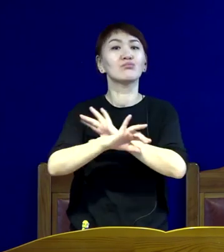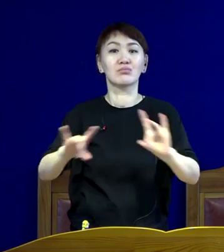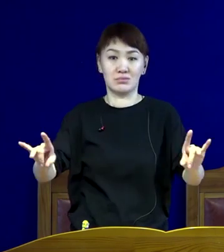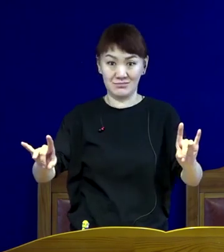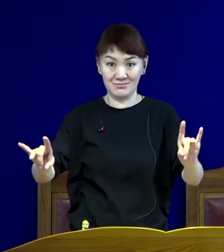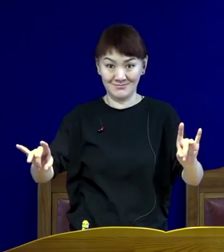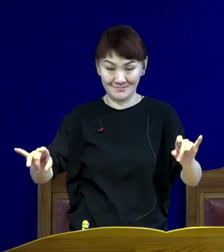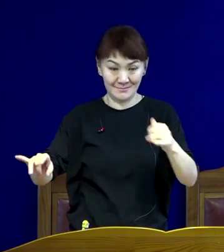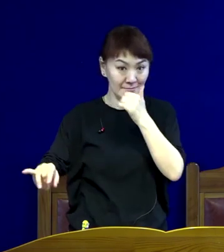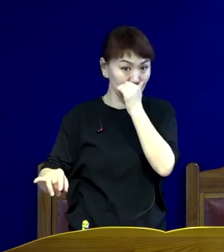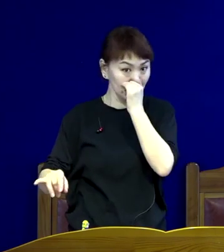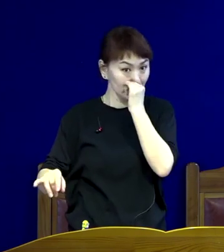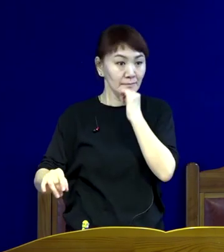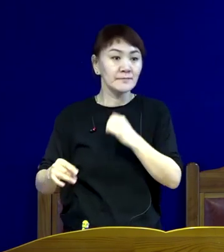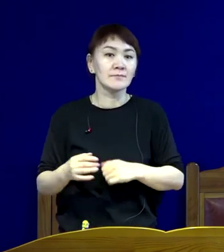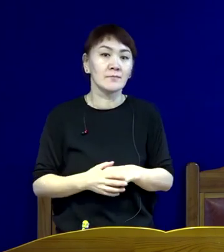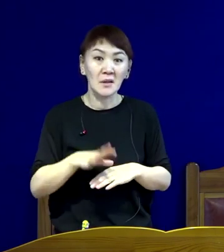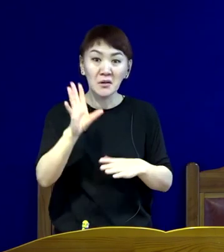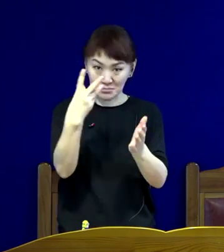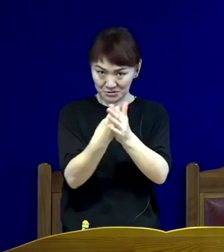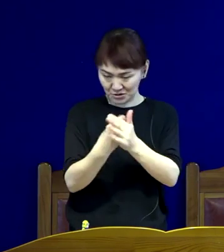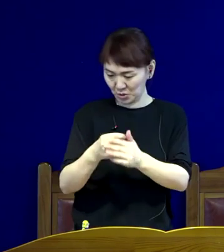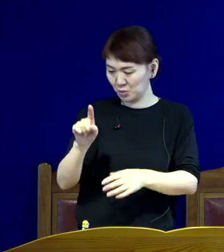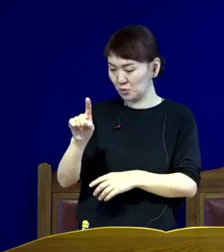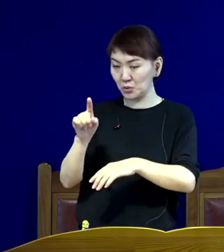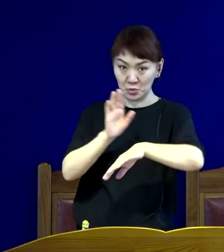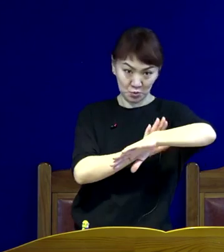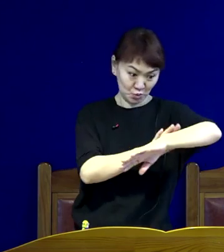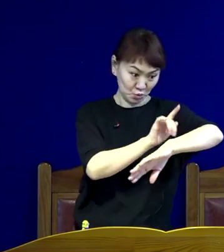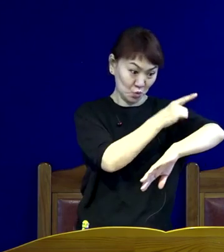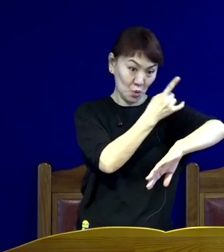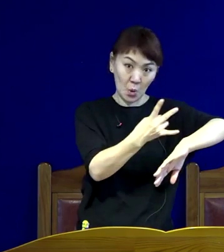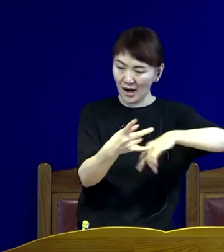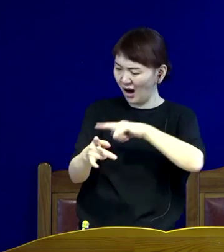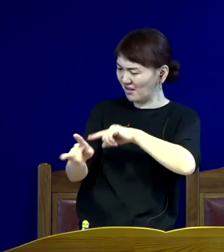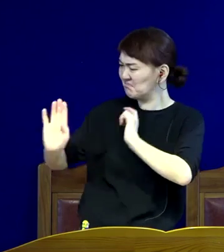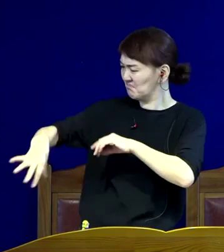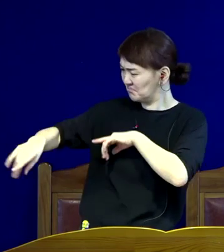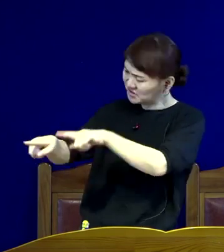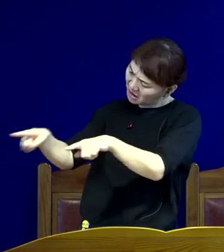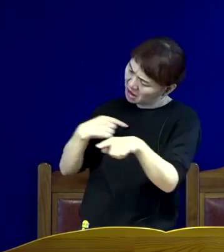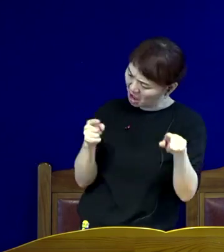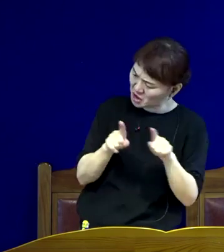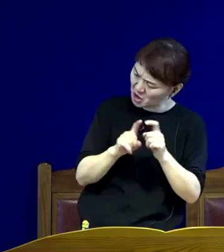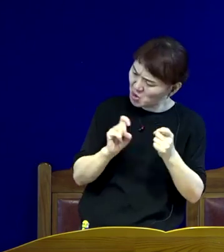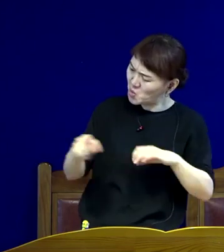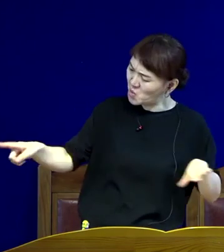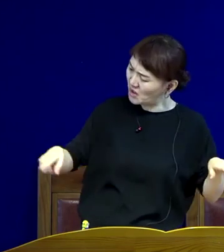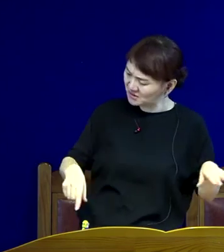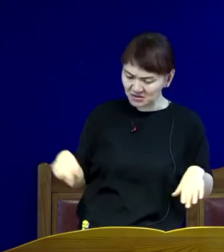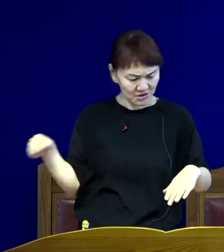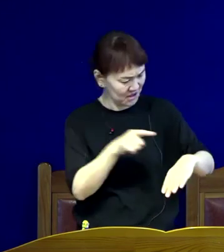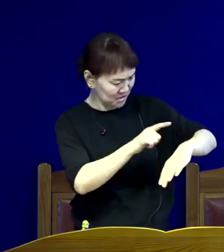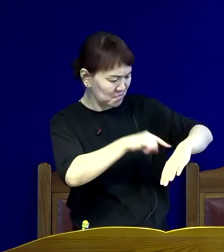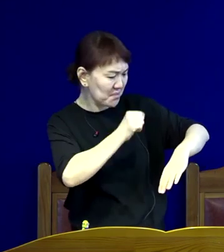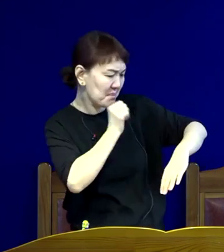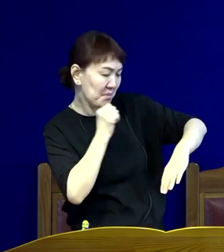Зүүн гар нь баруун гар руу чи яагаад над чиг хийхгүй байгаа юм бэ? Эсвэл баруун гар нь зүүн гар руу гараад чи яагаад над чиг байхгүй байгаа юм бэ? Ингэх